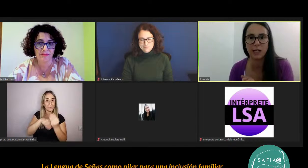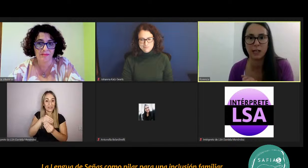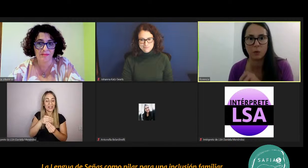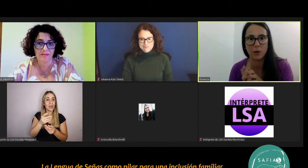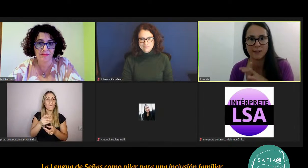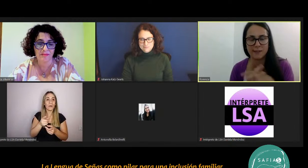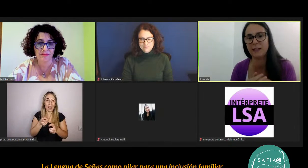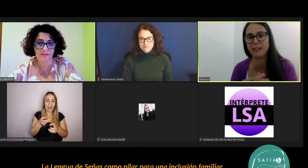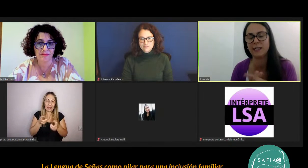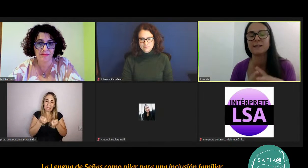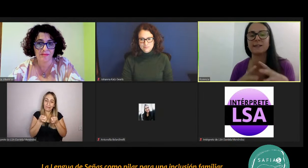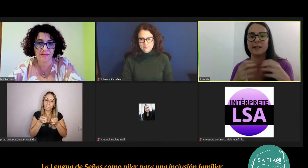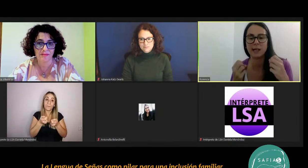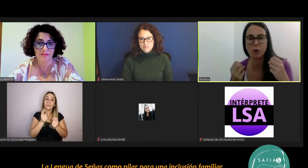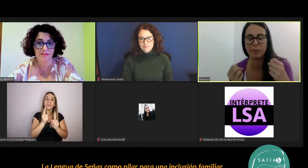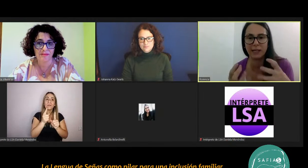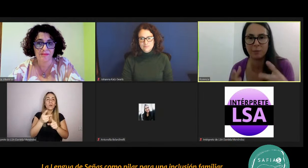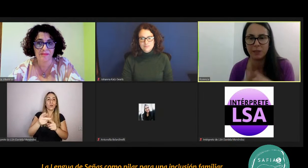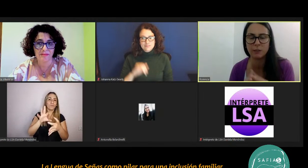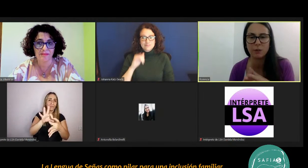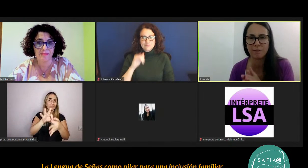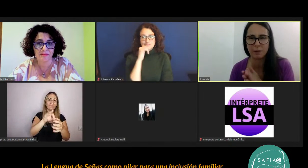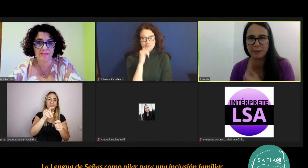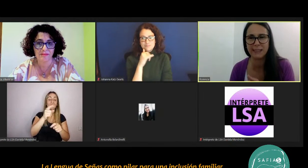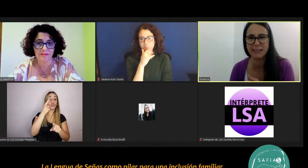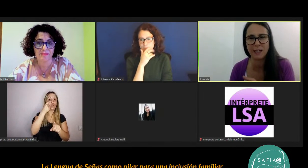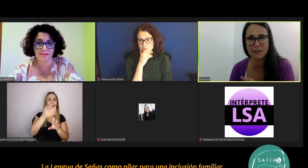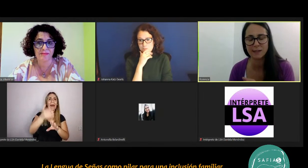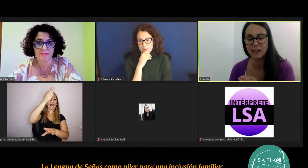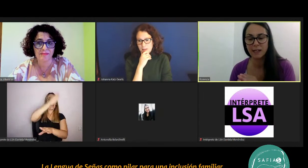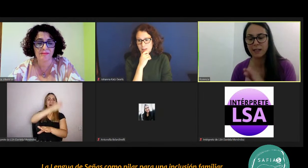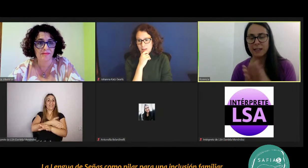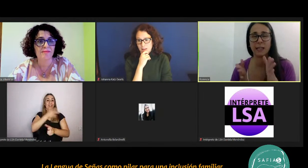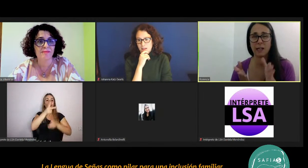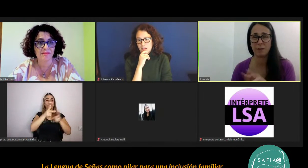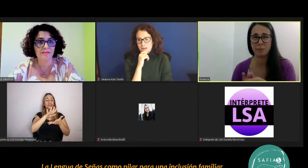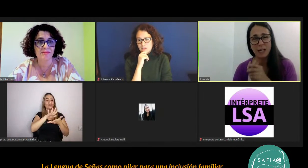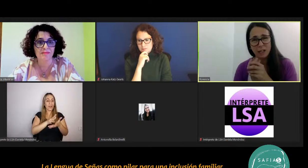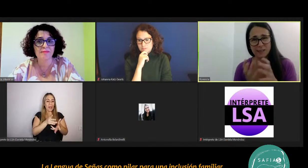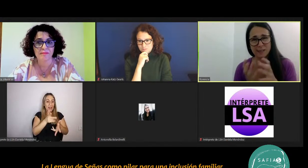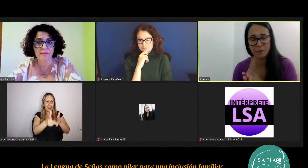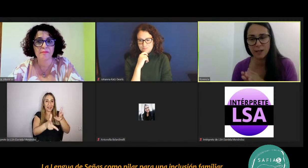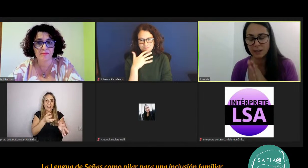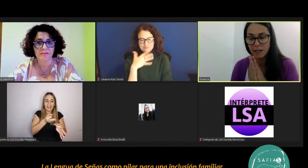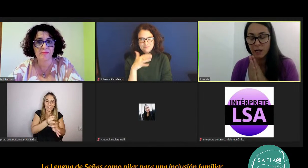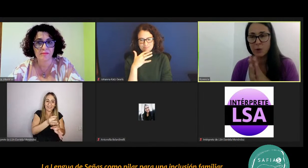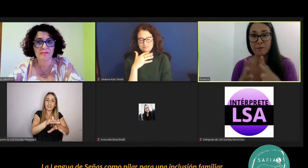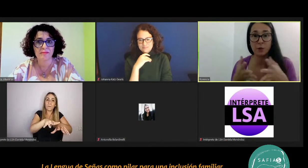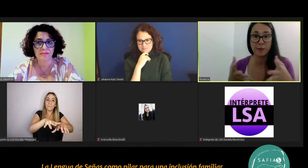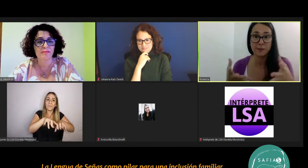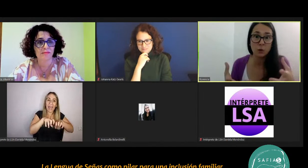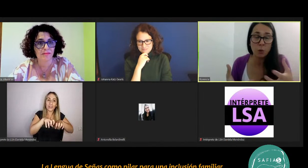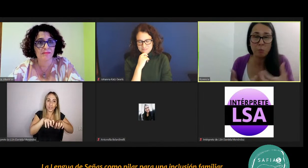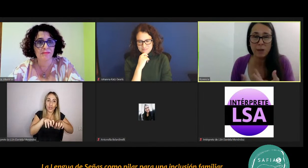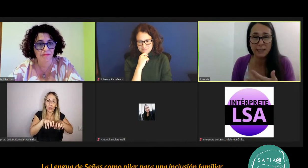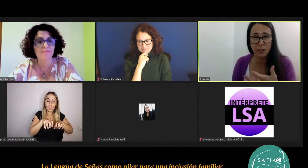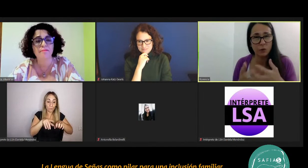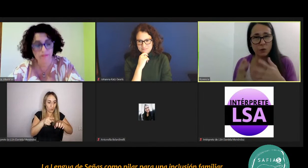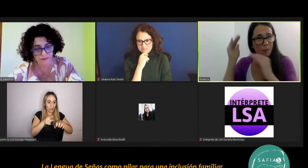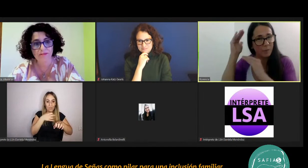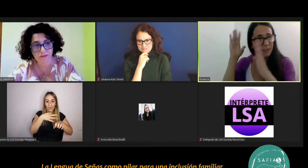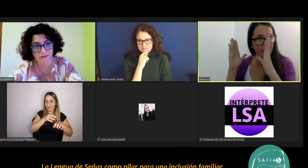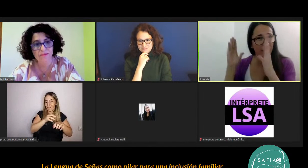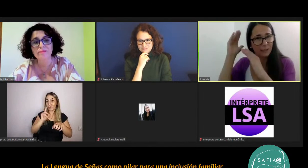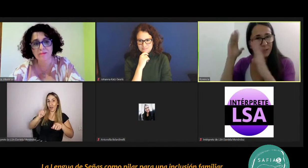adquisición de la lengua de señas, de ese acompañamiento a las familias, de que las familias reciban una información completa,